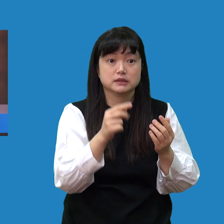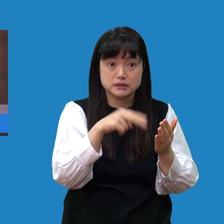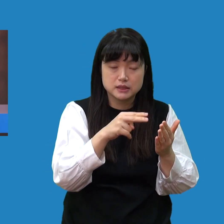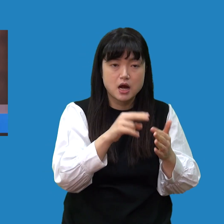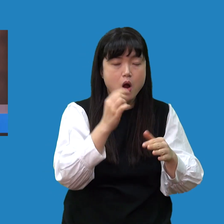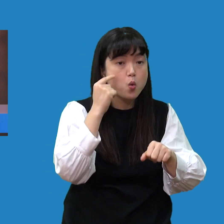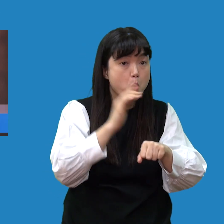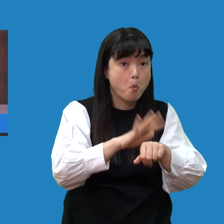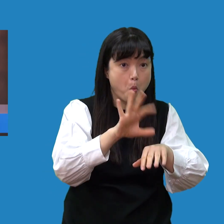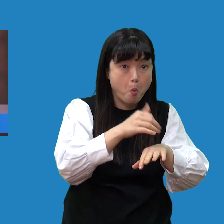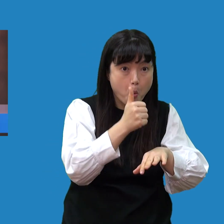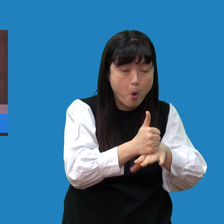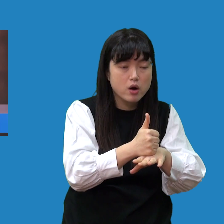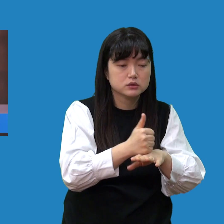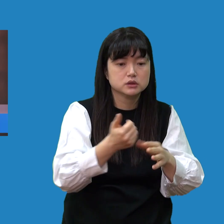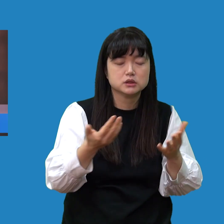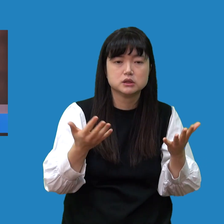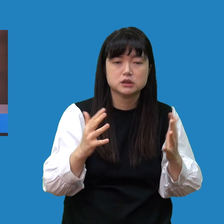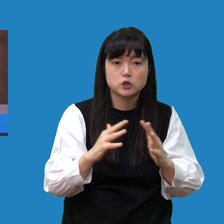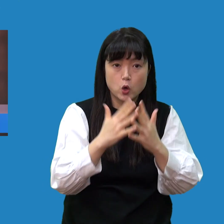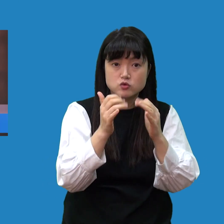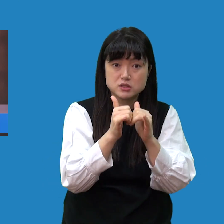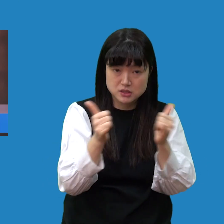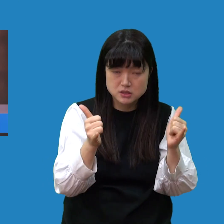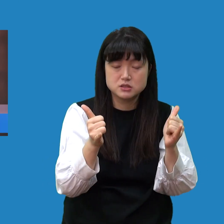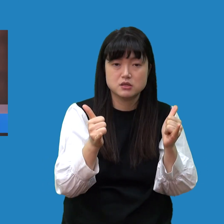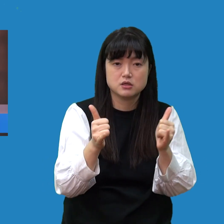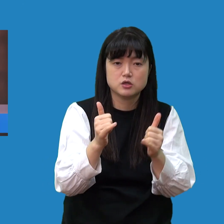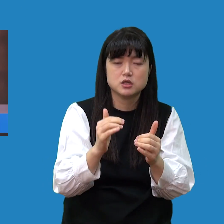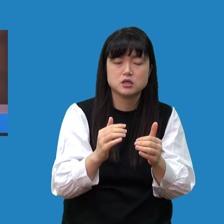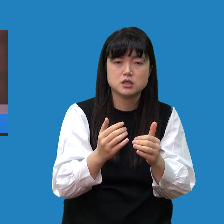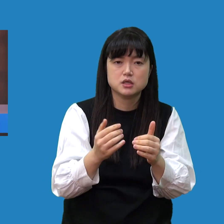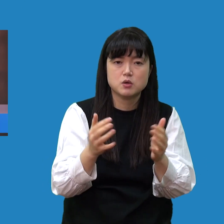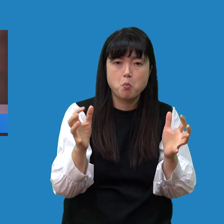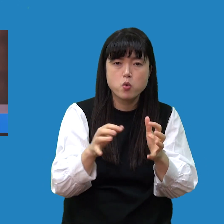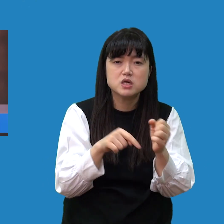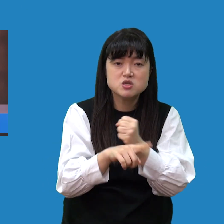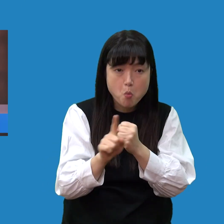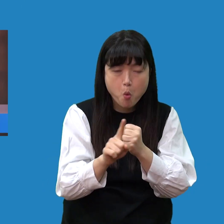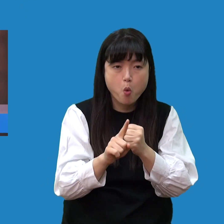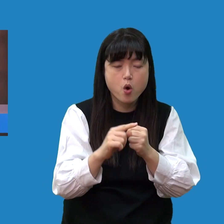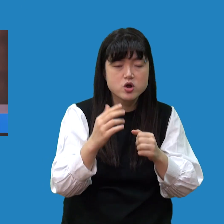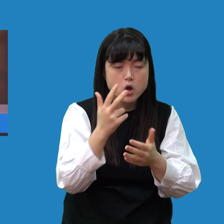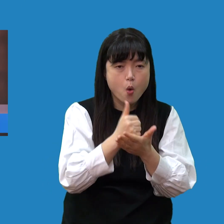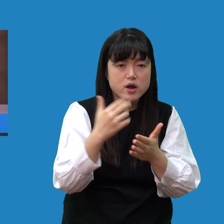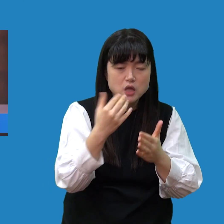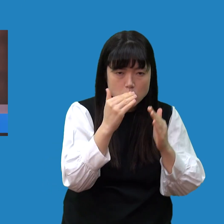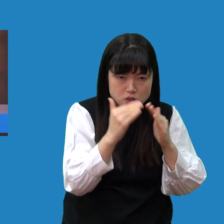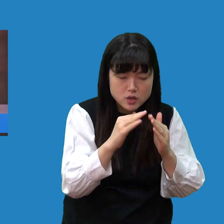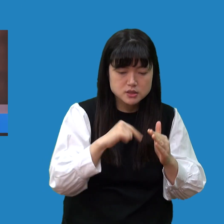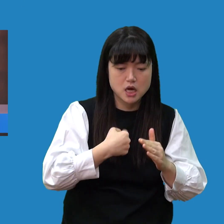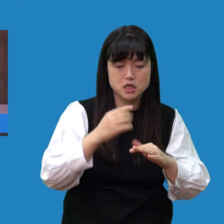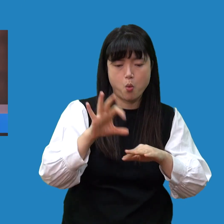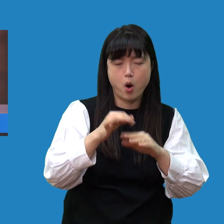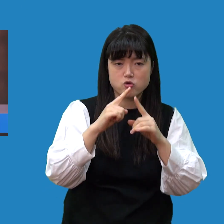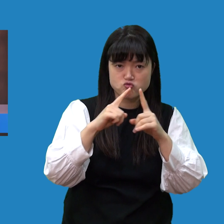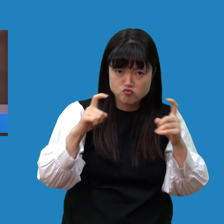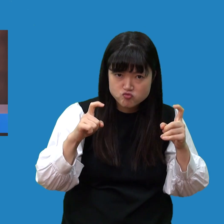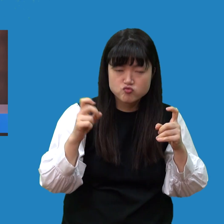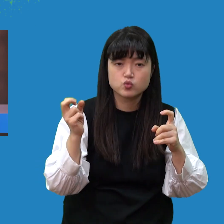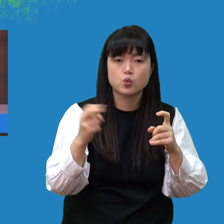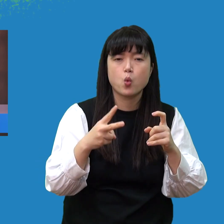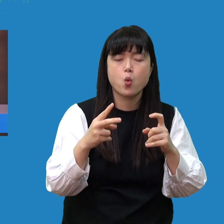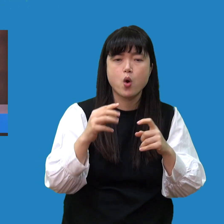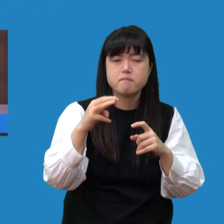다 같이 시작. 솔로몬 왕이 역군을 일으킨 까닭은 이러하니 여호와의 성전과 자기